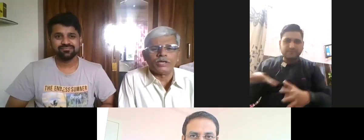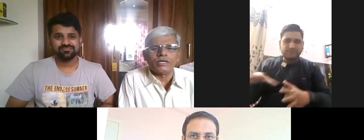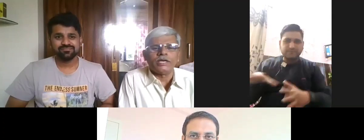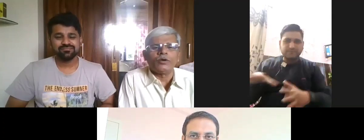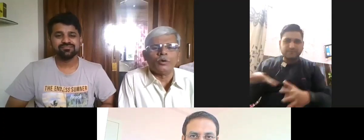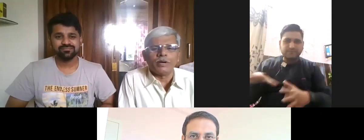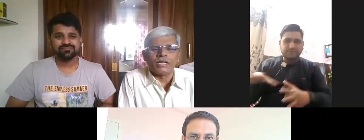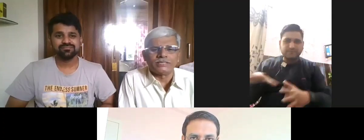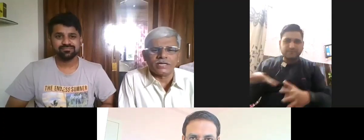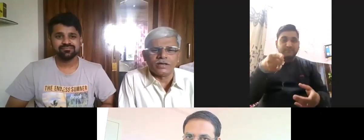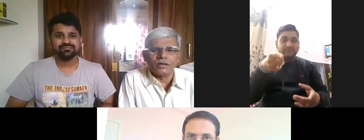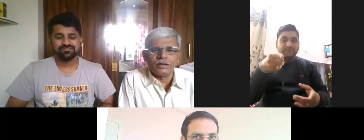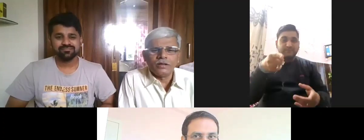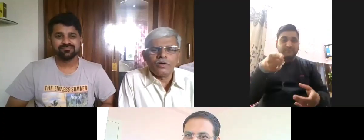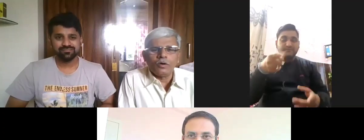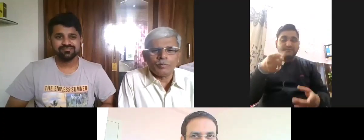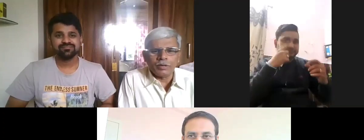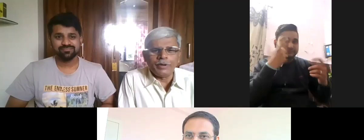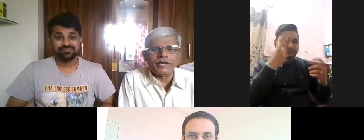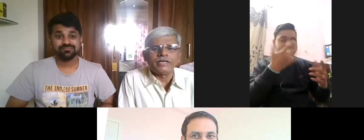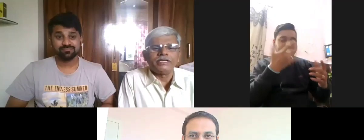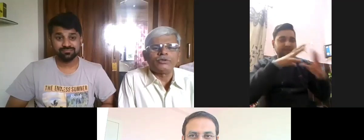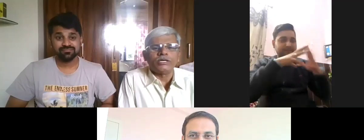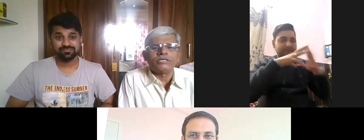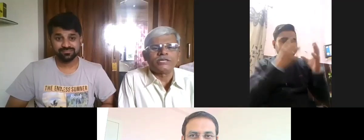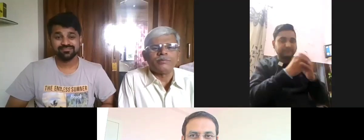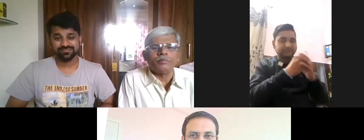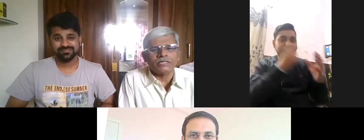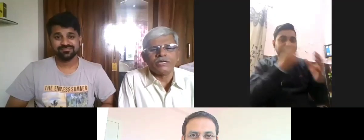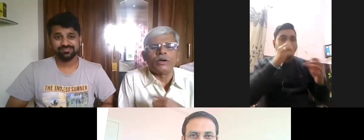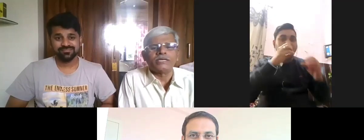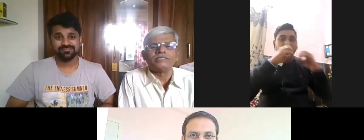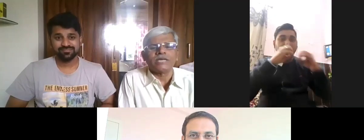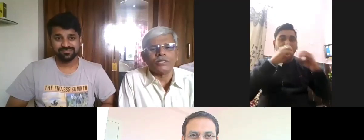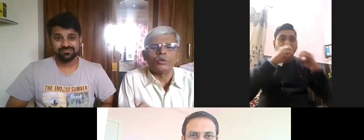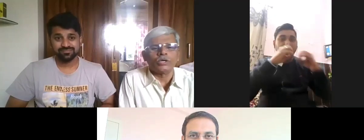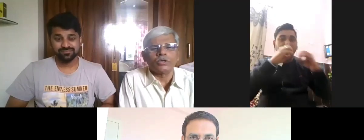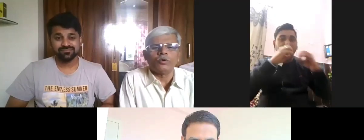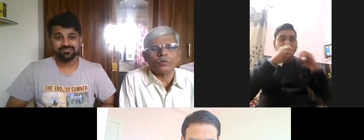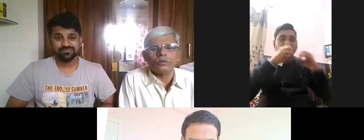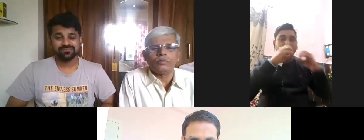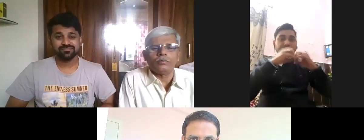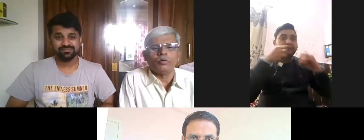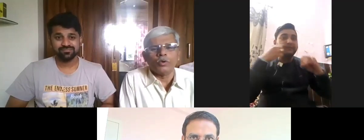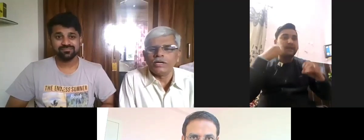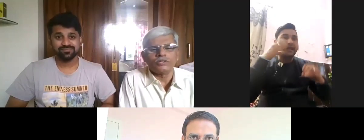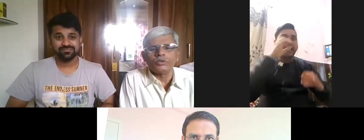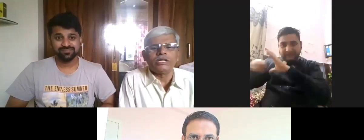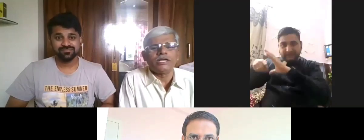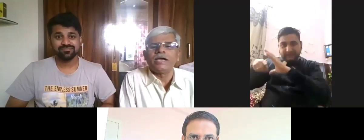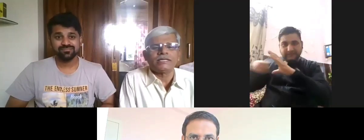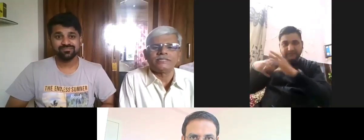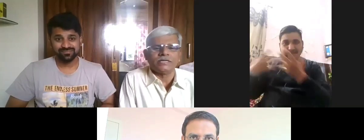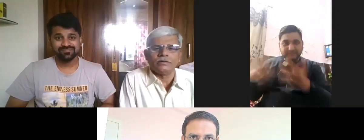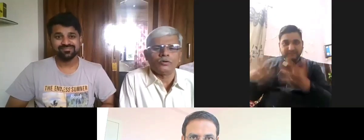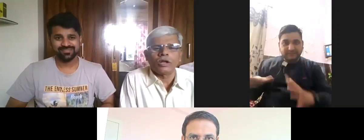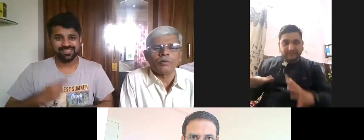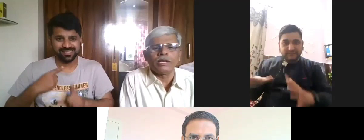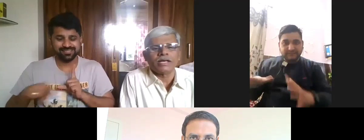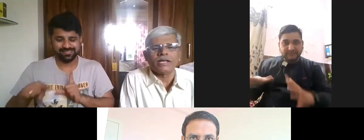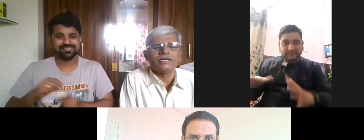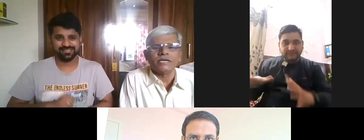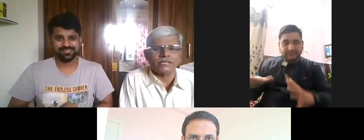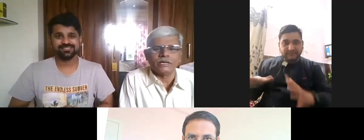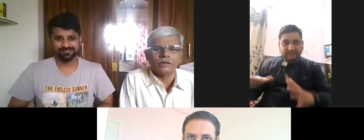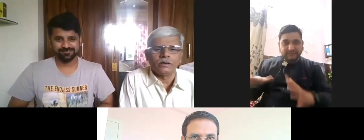इंप्रेस हो गए कि ये गोल्ड मेडलिस्ट है, और मेरी बेटी की ये चॉइस थी कि मैं जो लड़के से शादी करूंगी वो बोलने सुनने नहीं आना चाहिए,